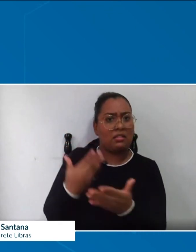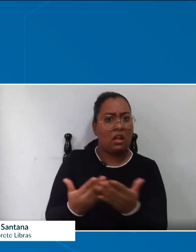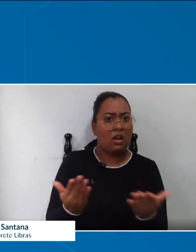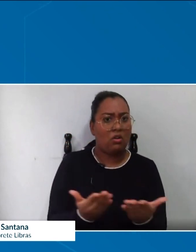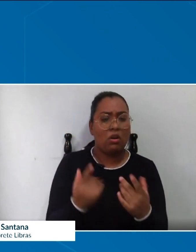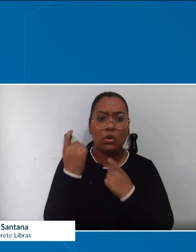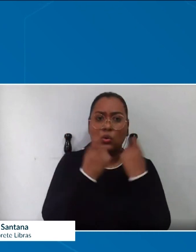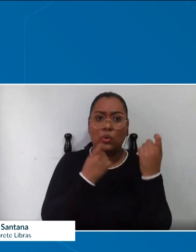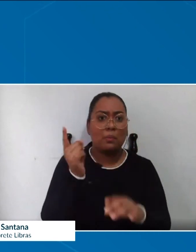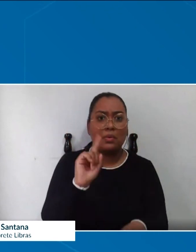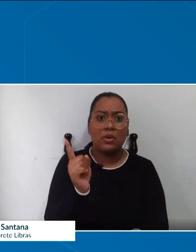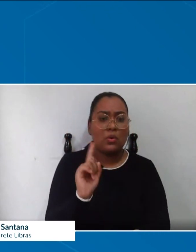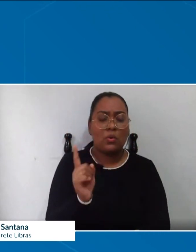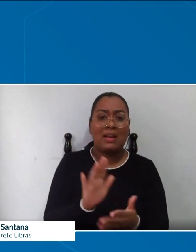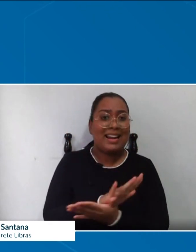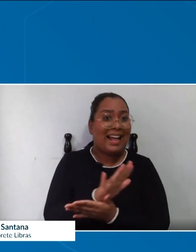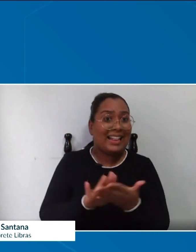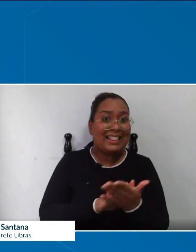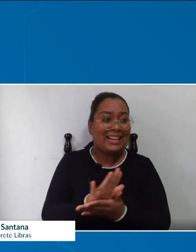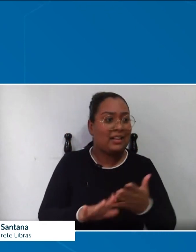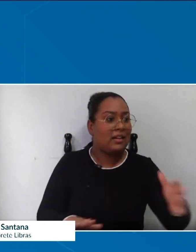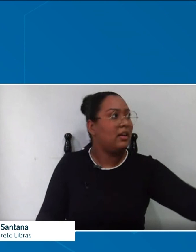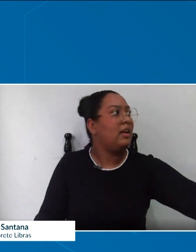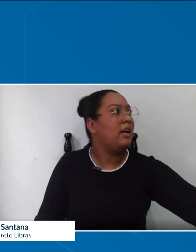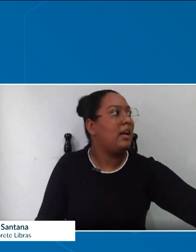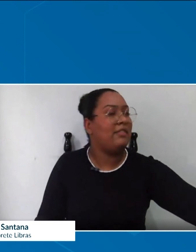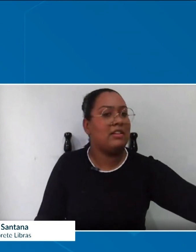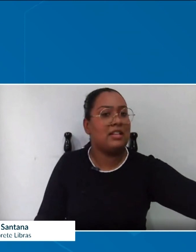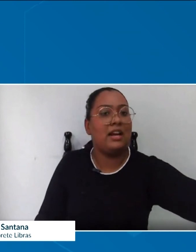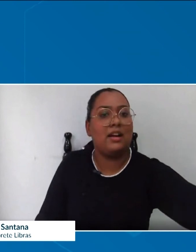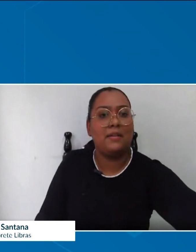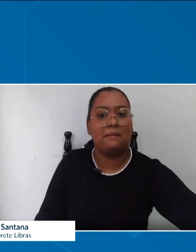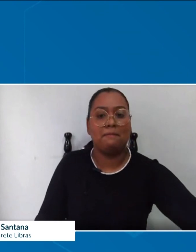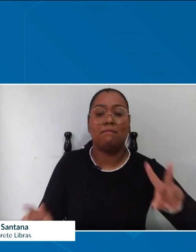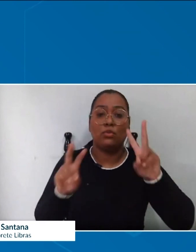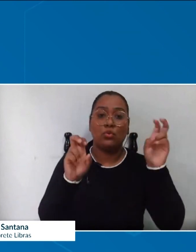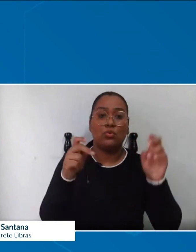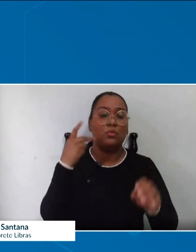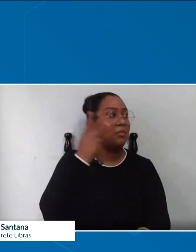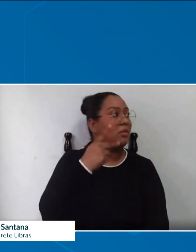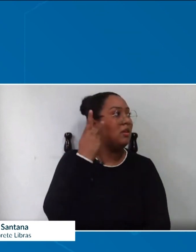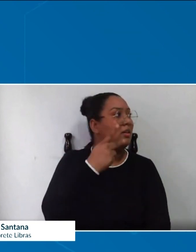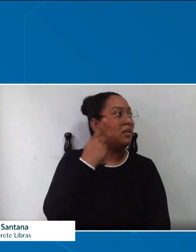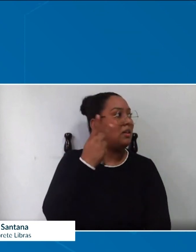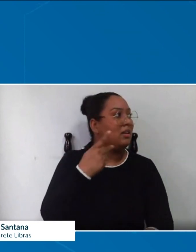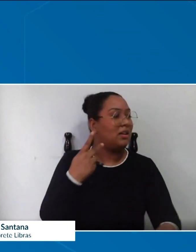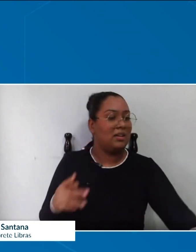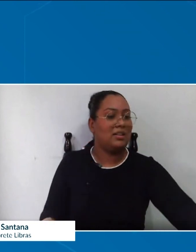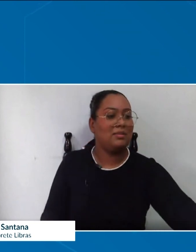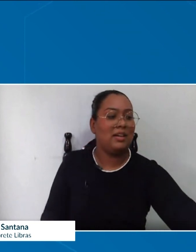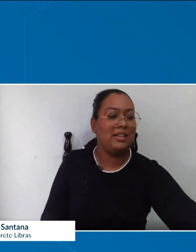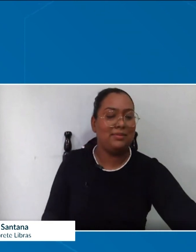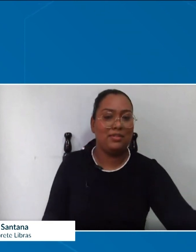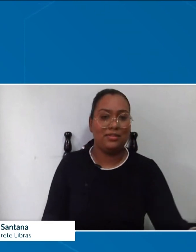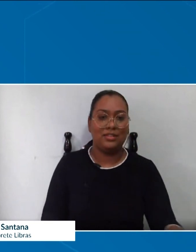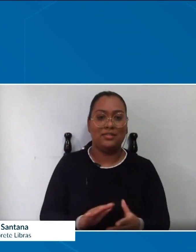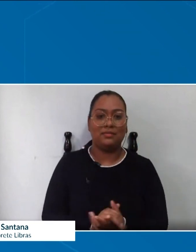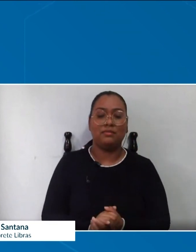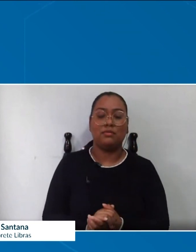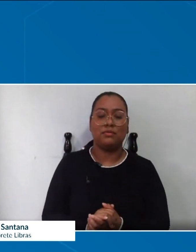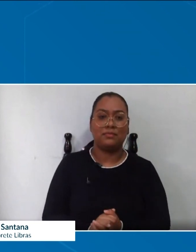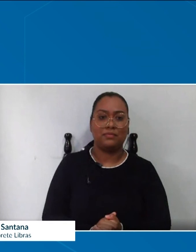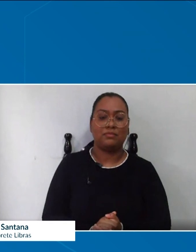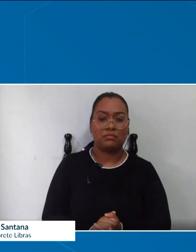preocuparam da maneira que deveriam com relação a essa política. Então nós precisamos ter um pouquinho de política pública em cima